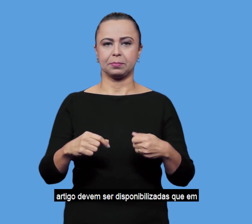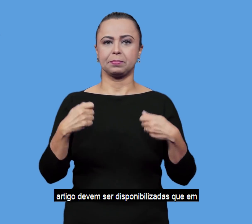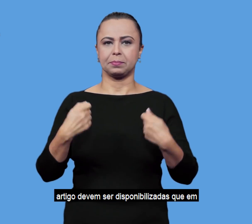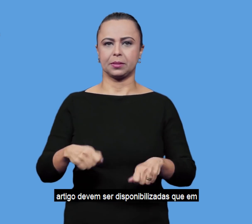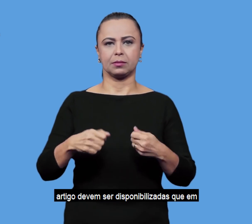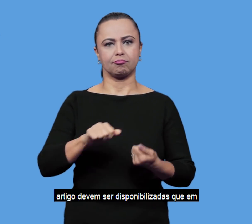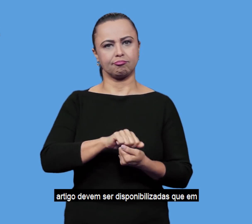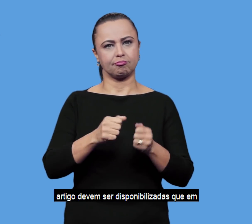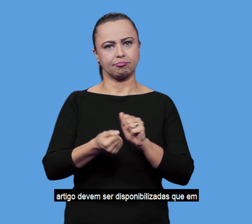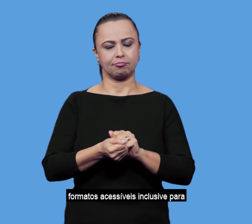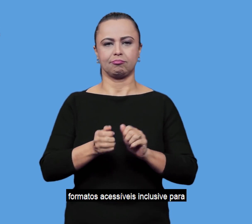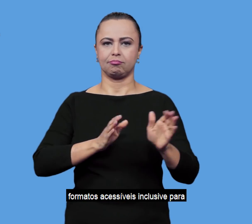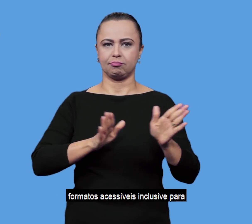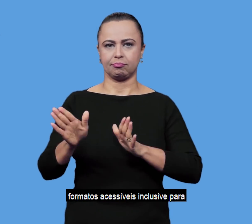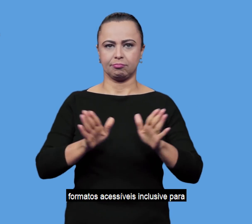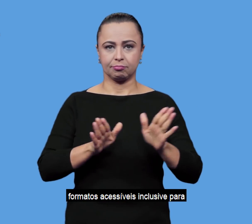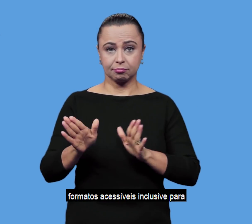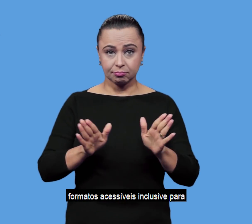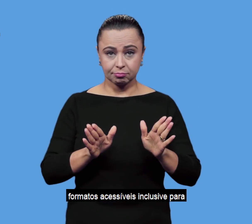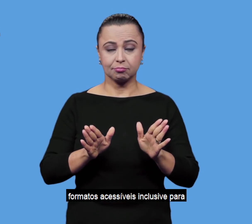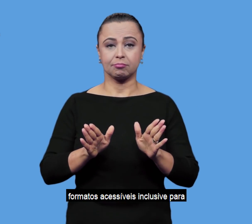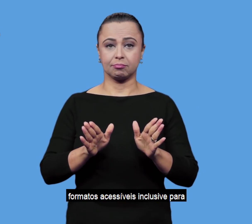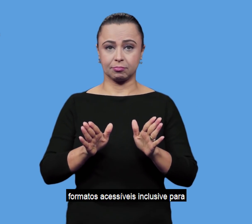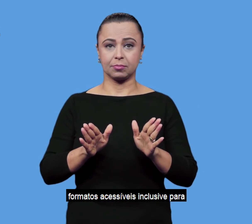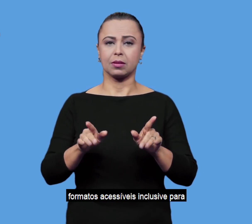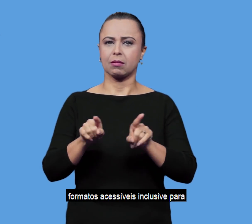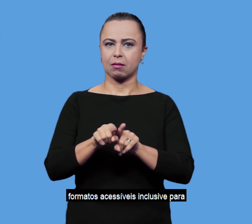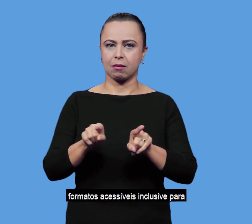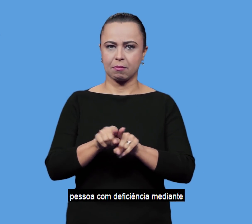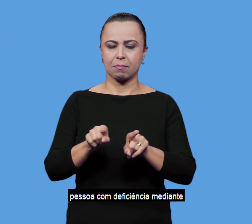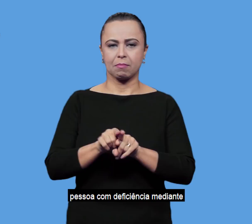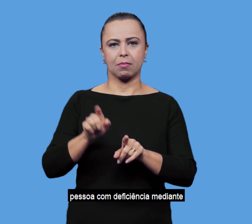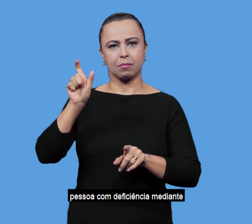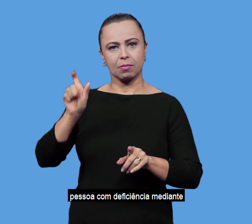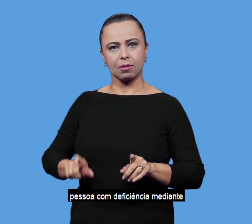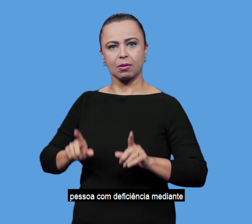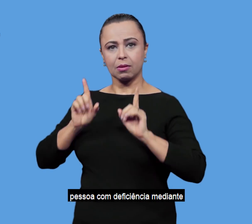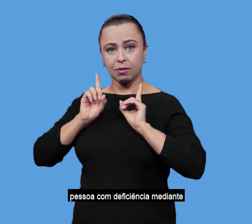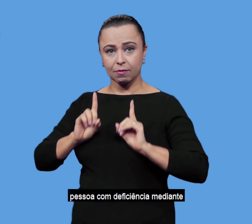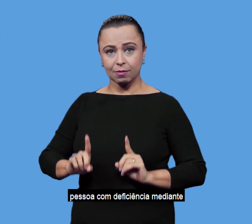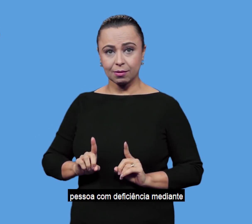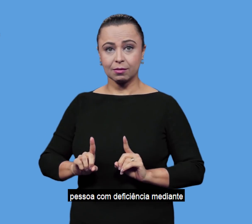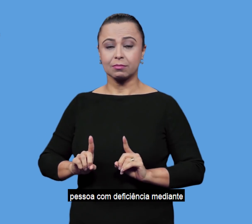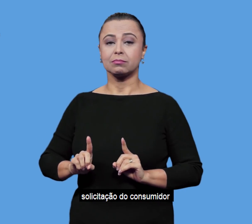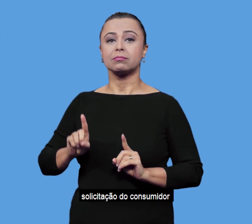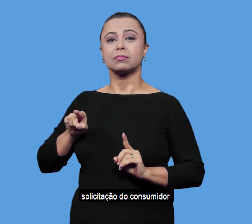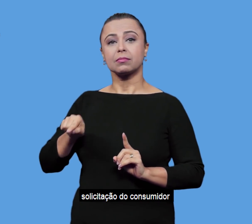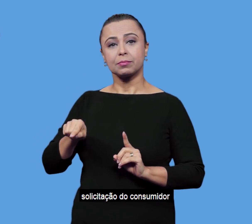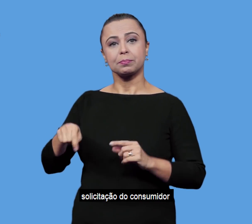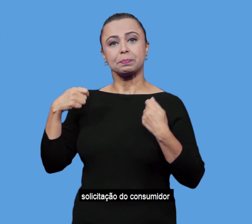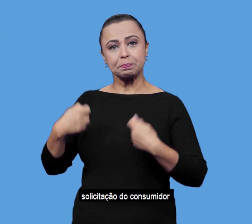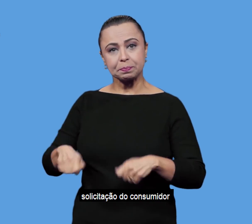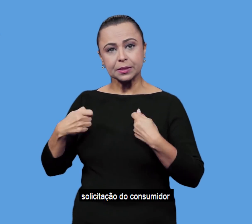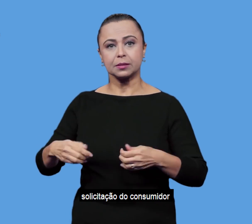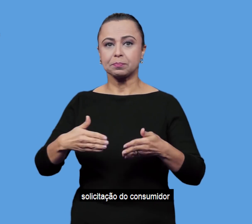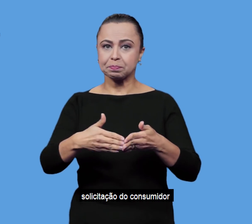em formatos acessíveis inclusive para pessoa com deficiência mediante solicitação do consumidor